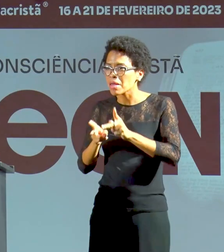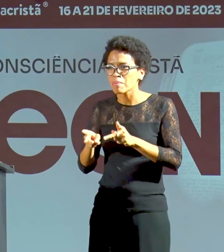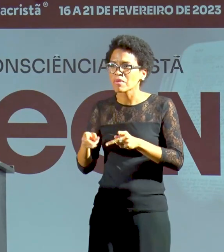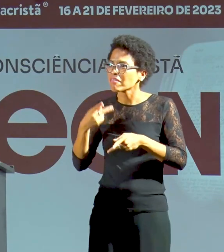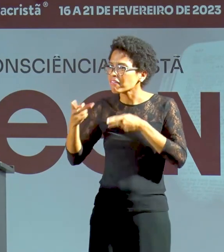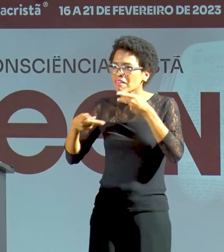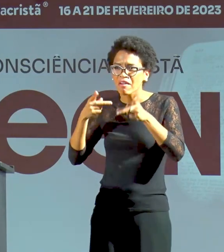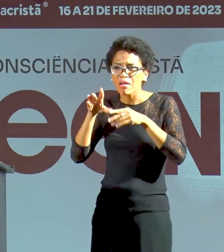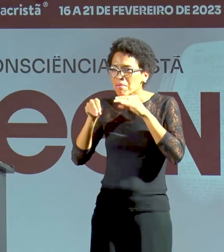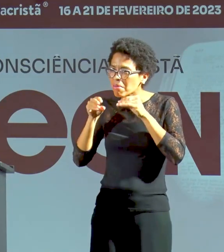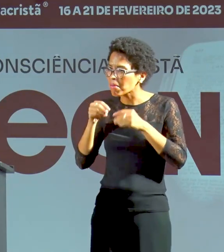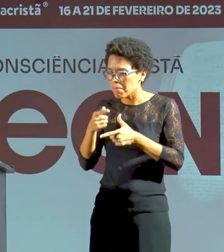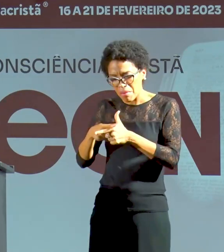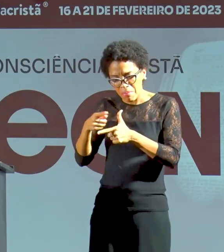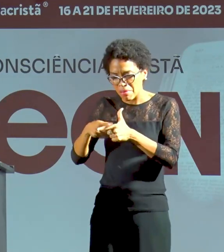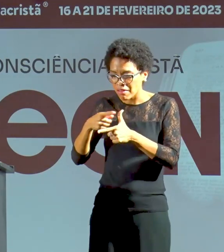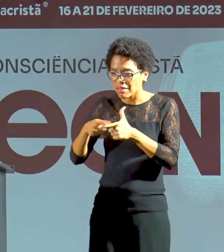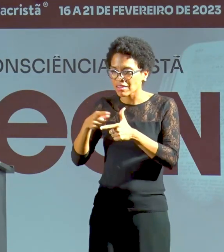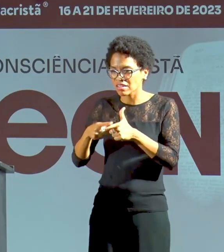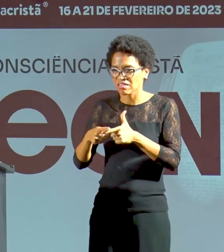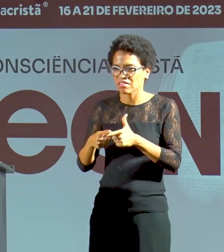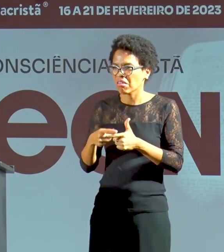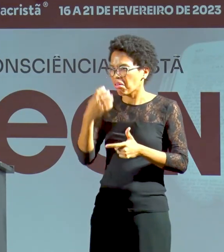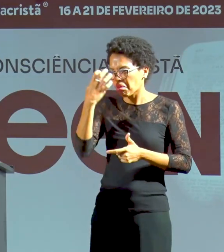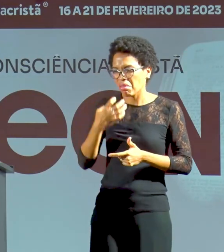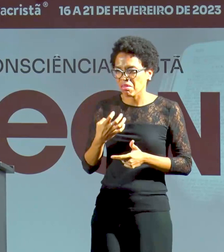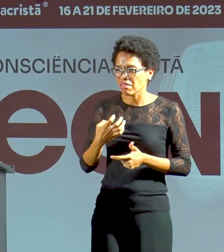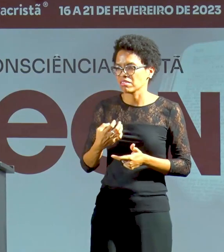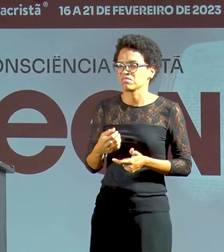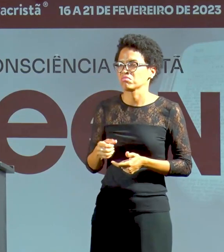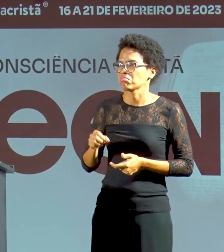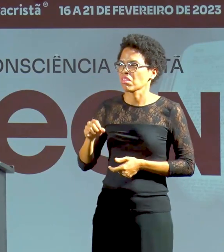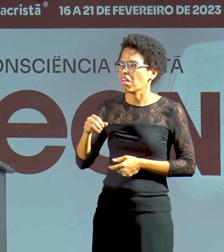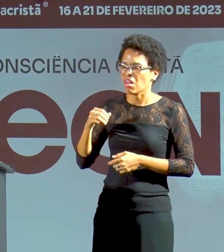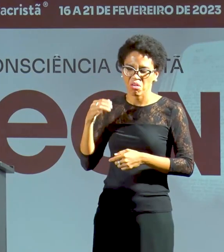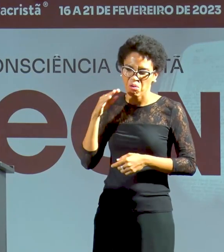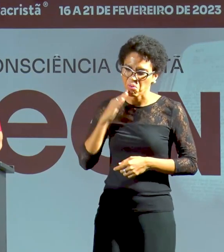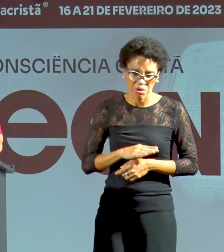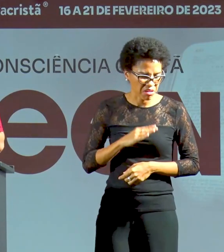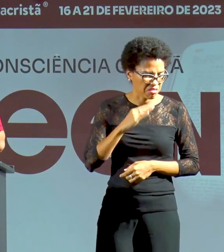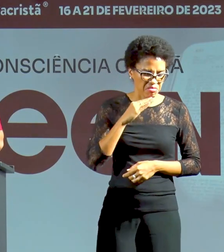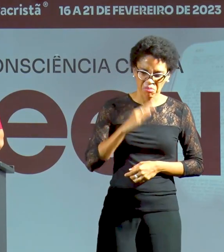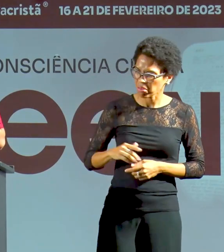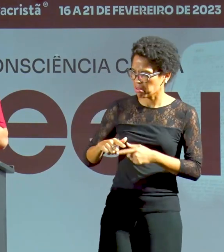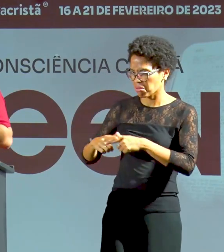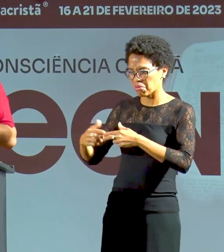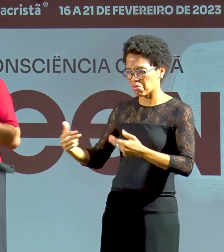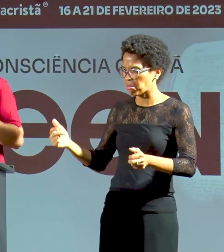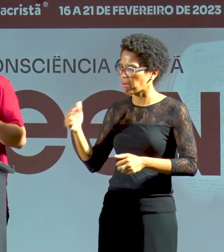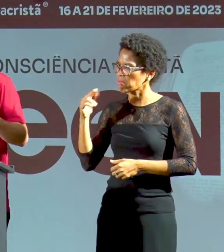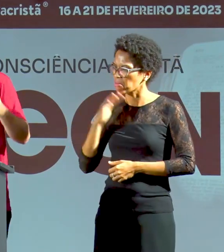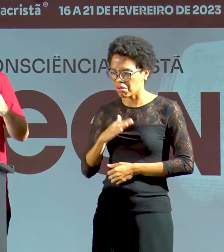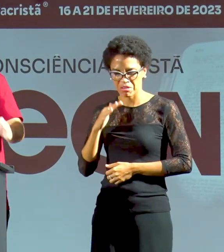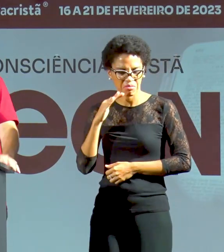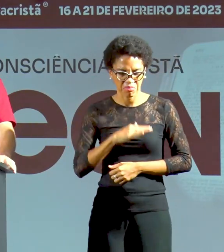um problema novo é uma pessoa que tá mal humorada com a vida tudo não serve para ela tudo tá ruim